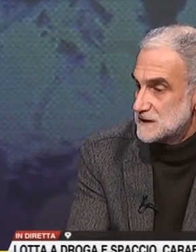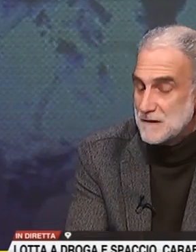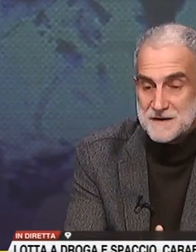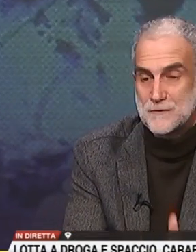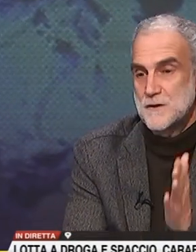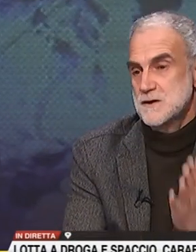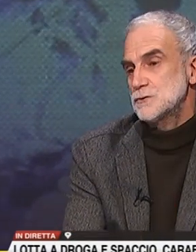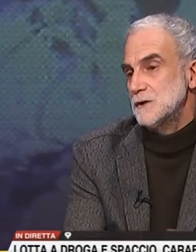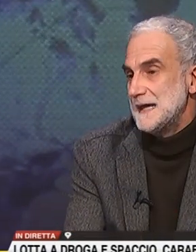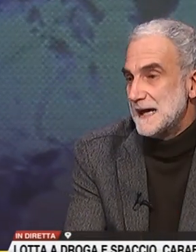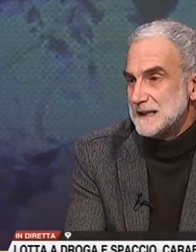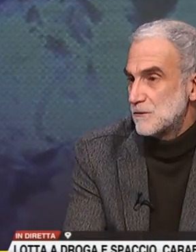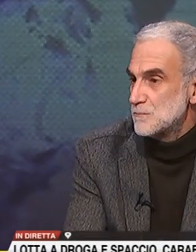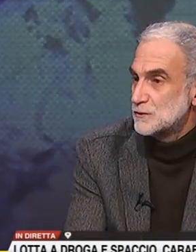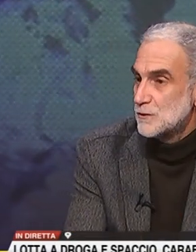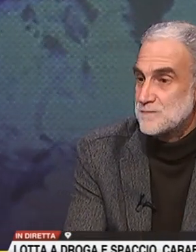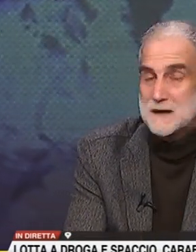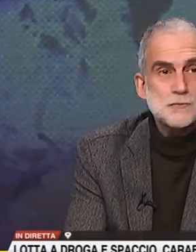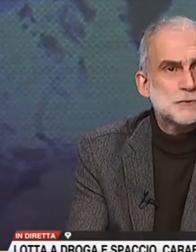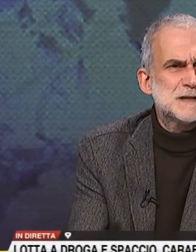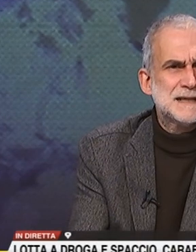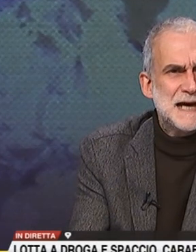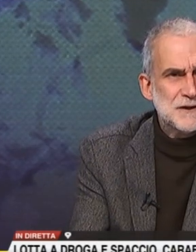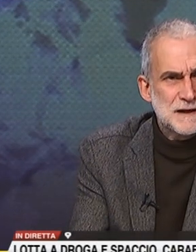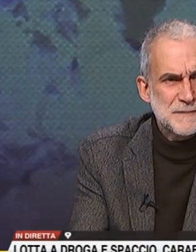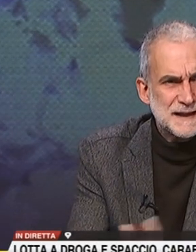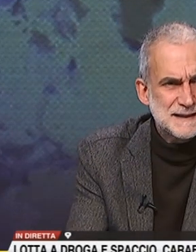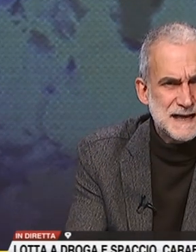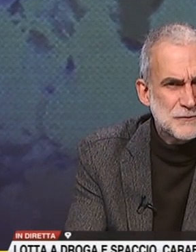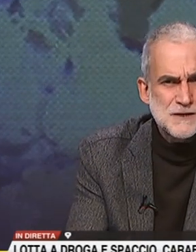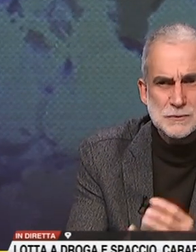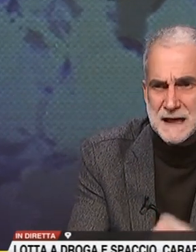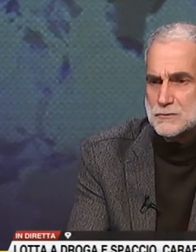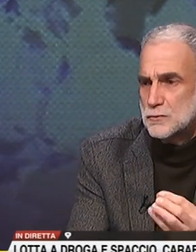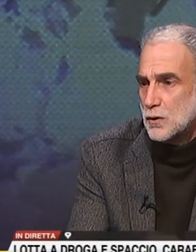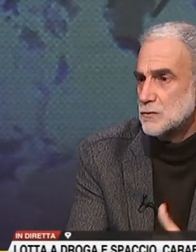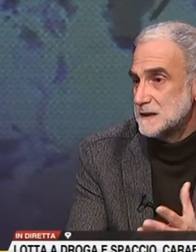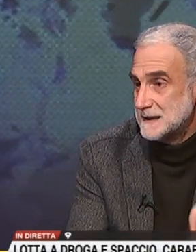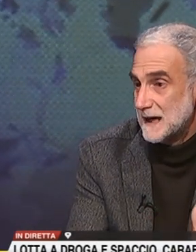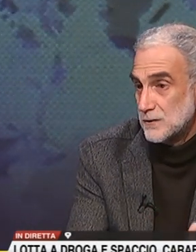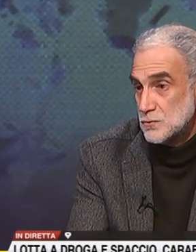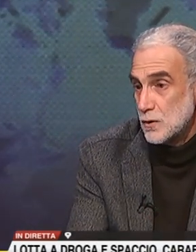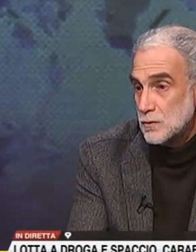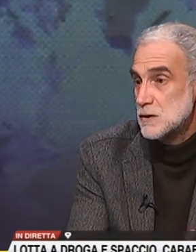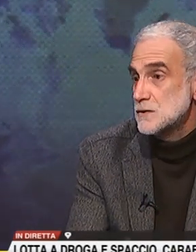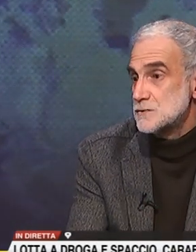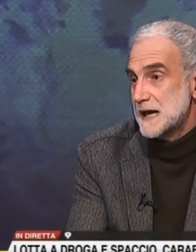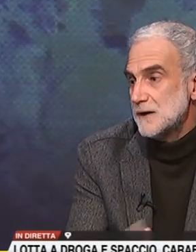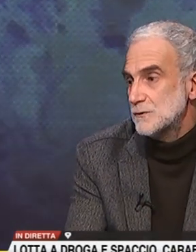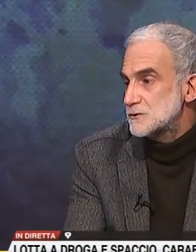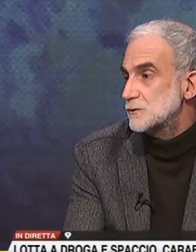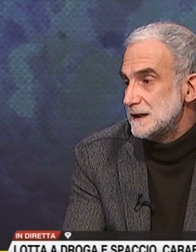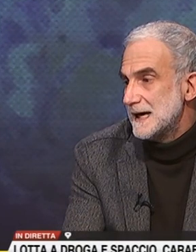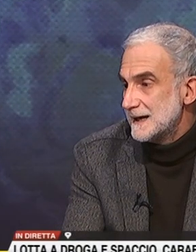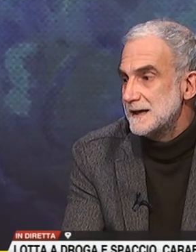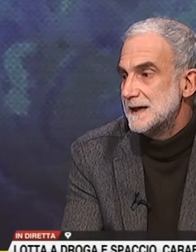che queste cose qua vadano sottolineate. È compito non solo sanitario, per carità, non è soltanto un ruolo sanitario, è un ruolo sociale